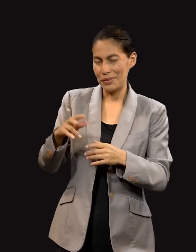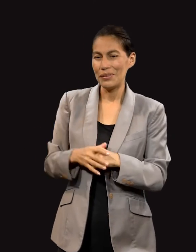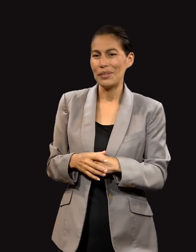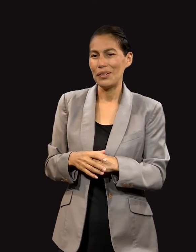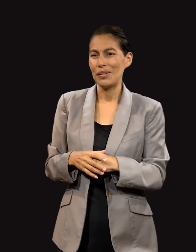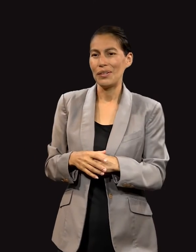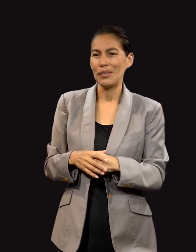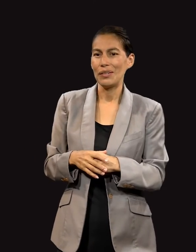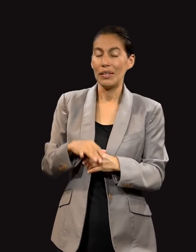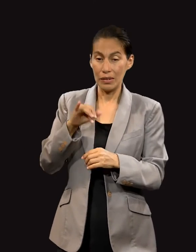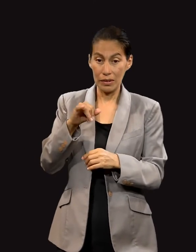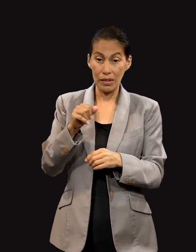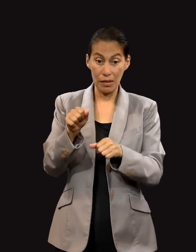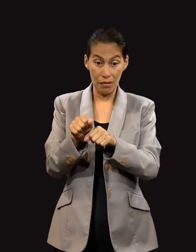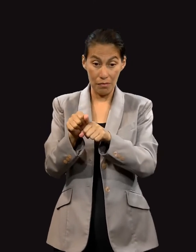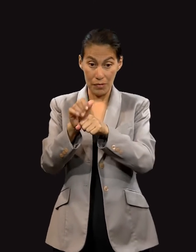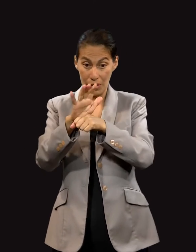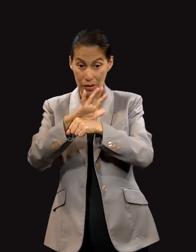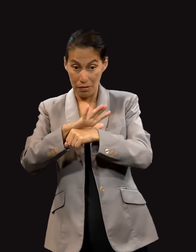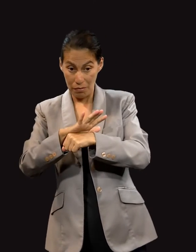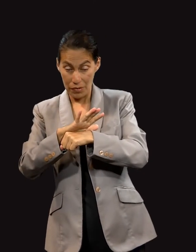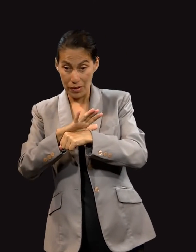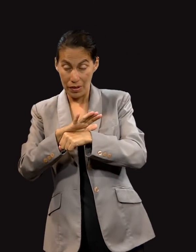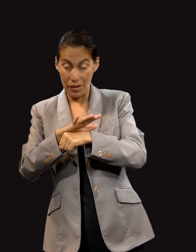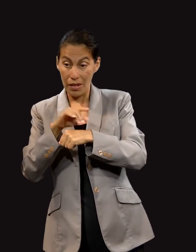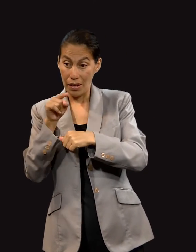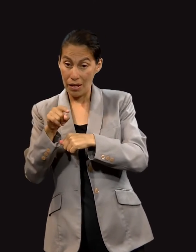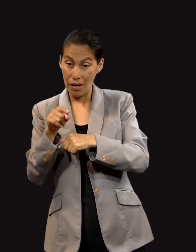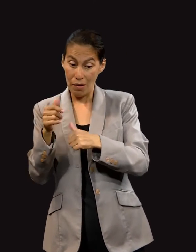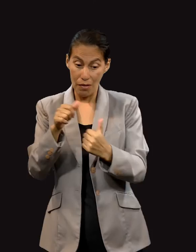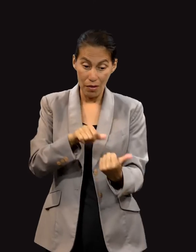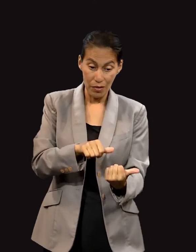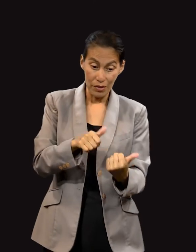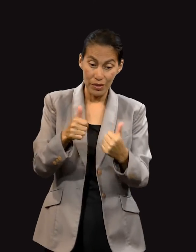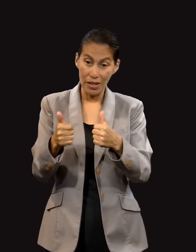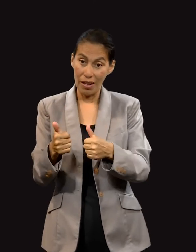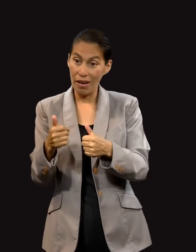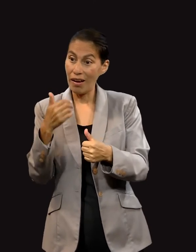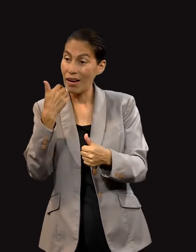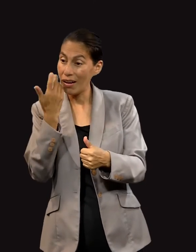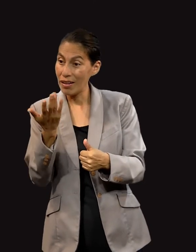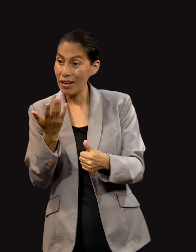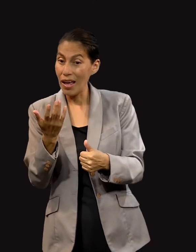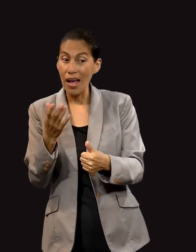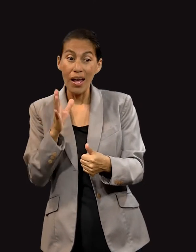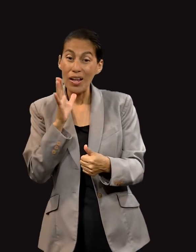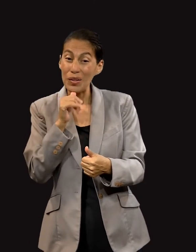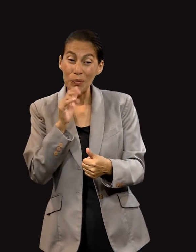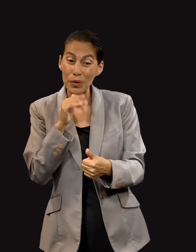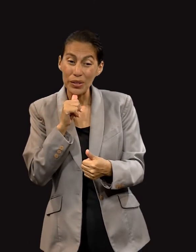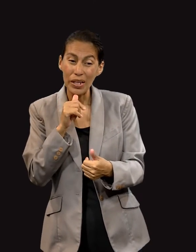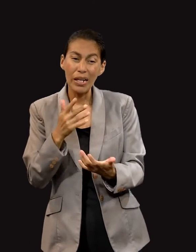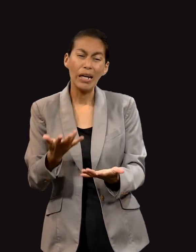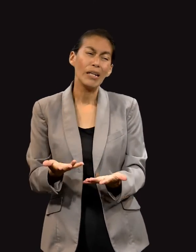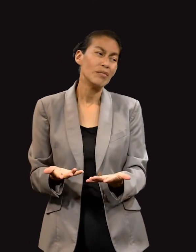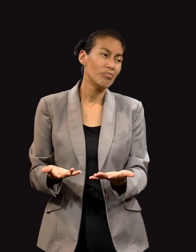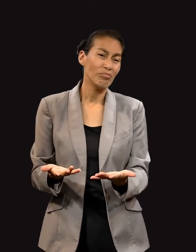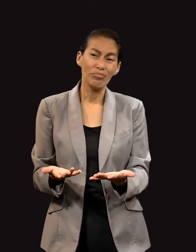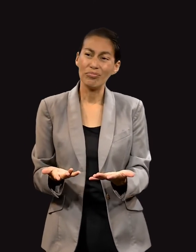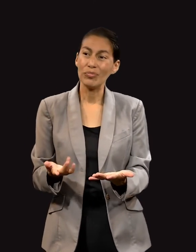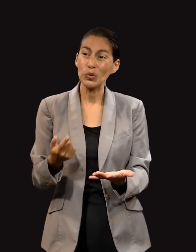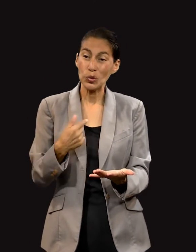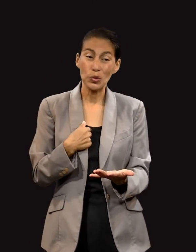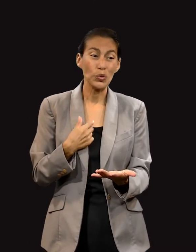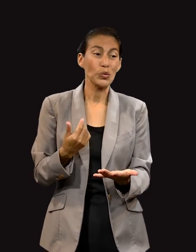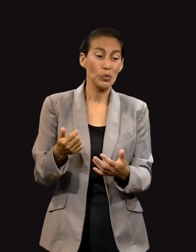masivos de la televisión. Y fue en pandemia, pastor, y ella quería que la bautizaran, entonces no se pudo. Y